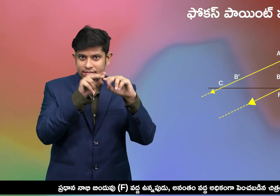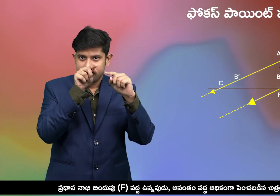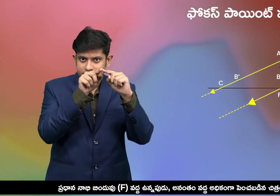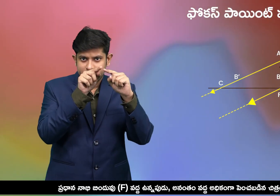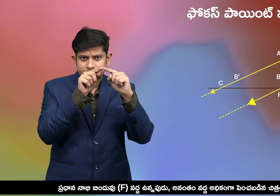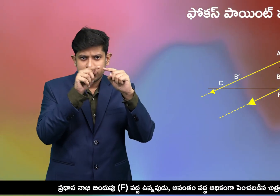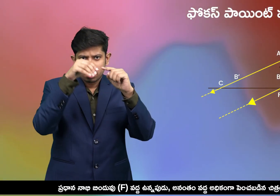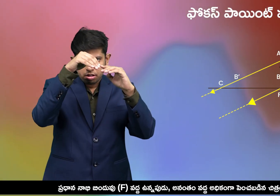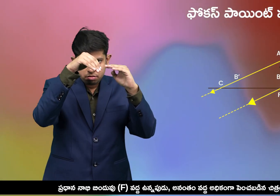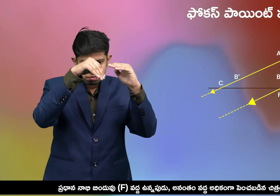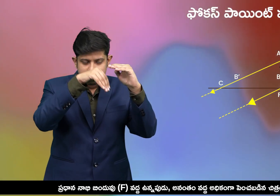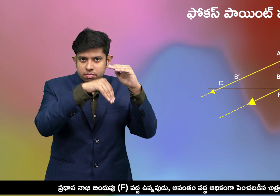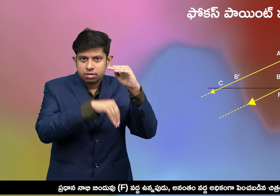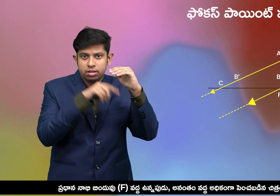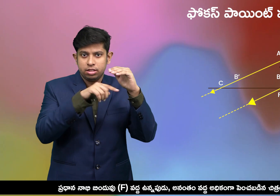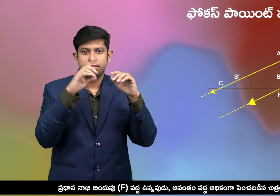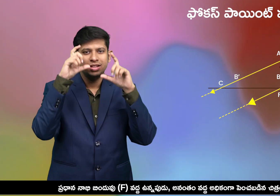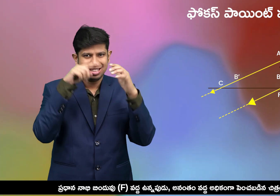పెంచబడిన చిత్రం సృష్టించబడుతుంది.